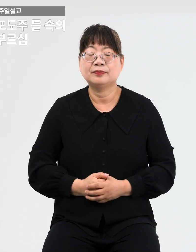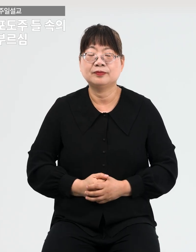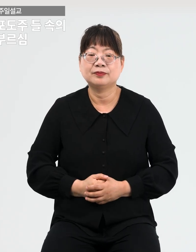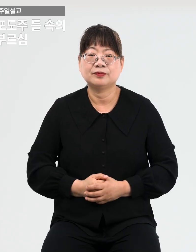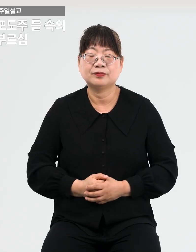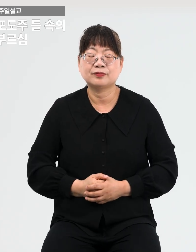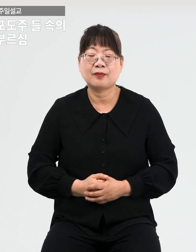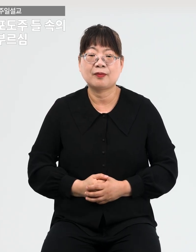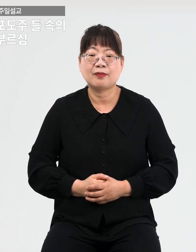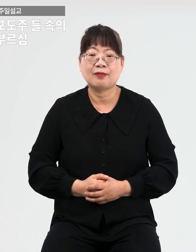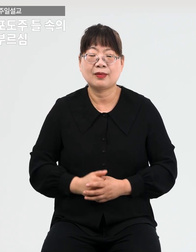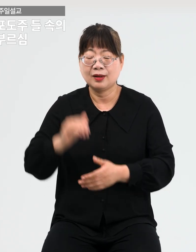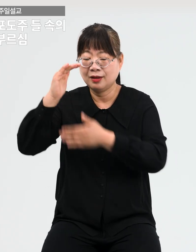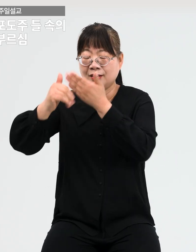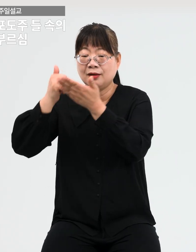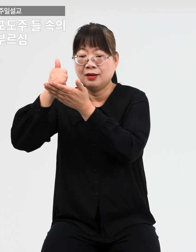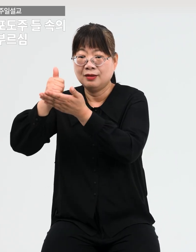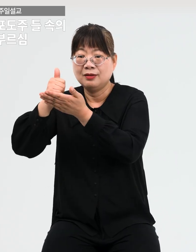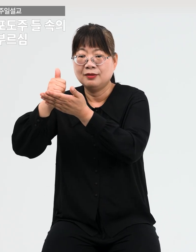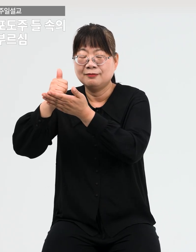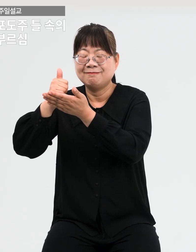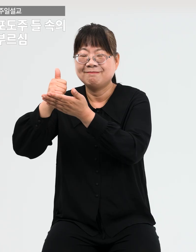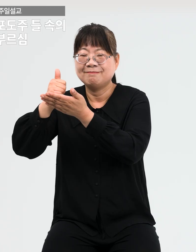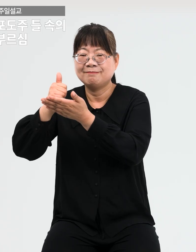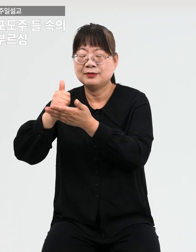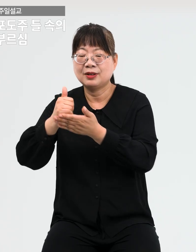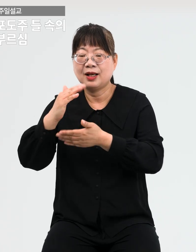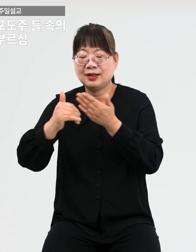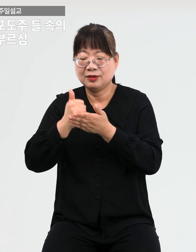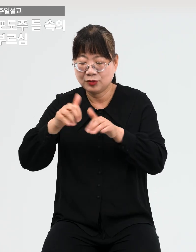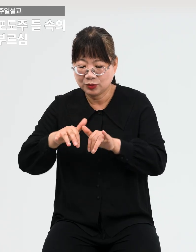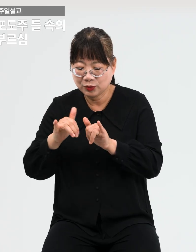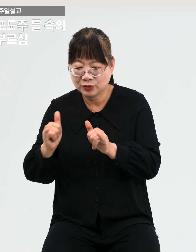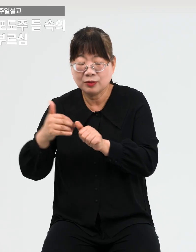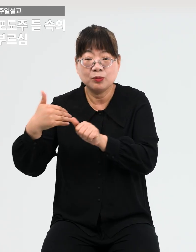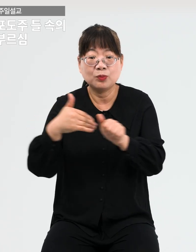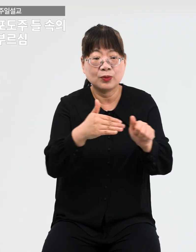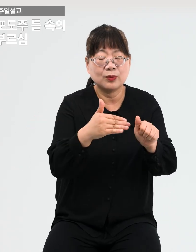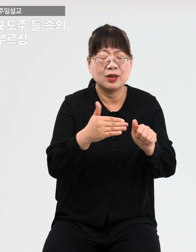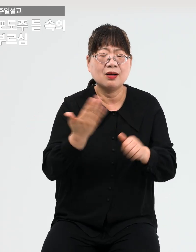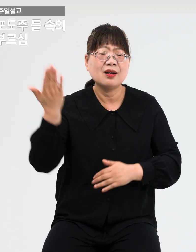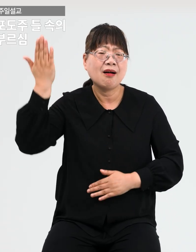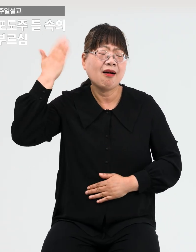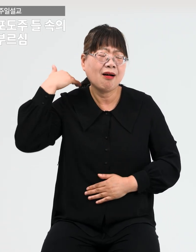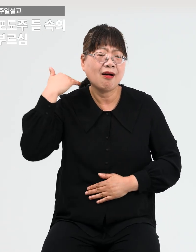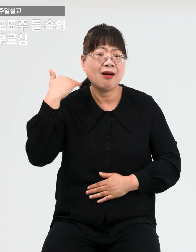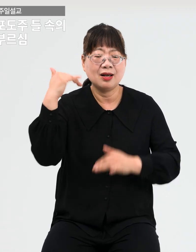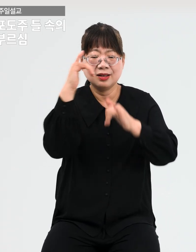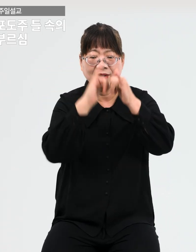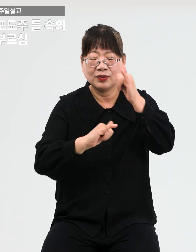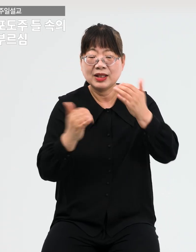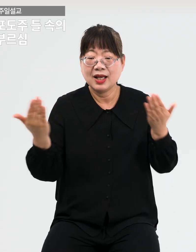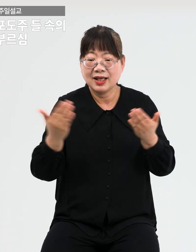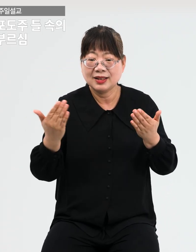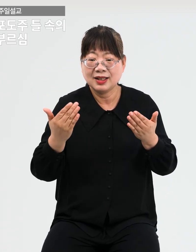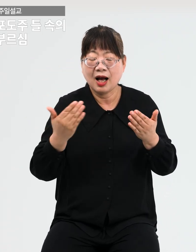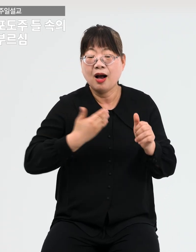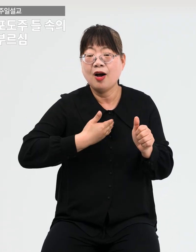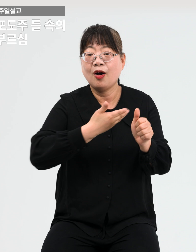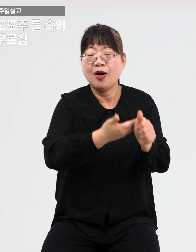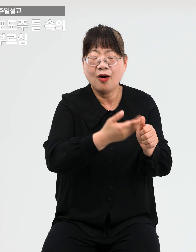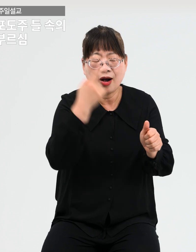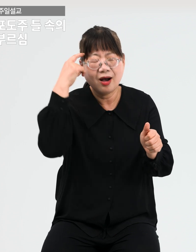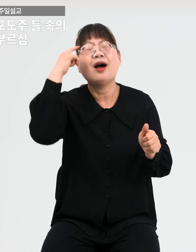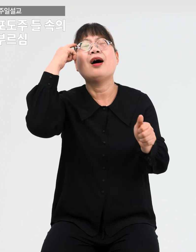그러니까 하나님께서 한 사자를 보내셔서 과거의 역사를 상기시키는